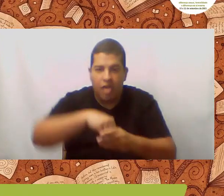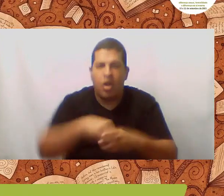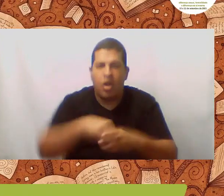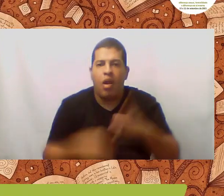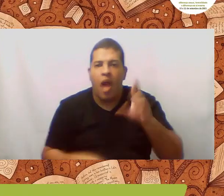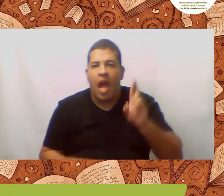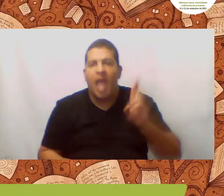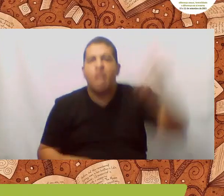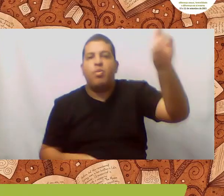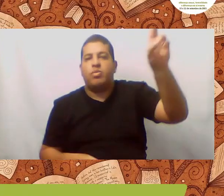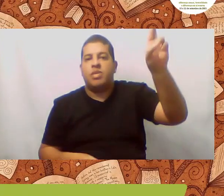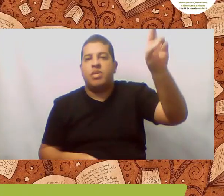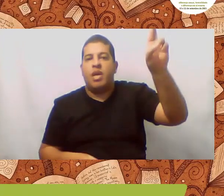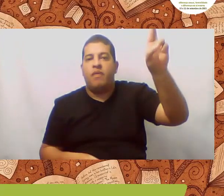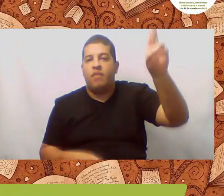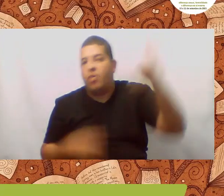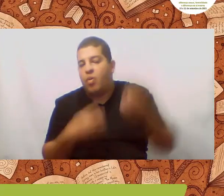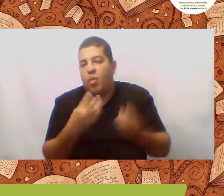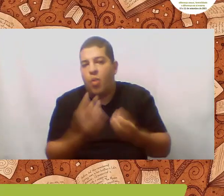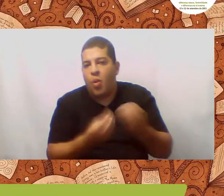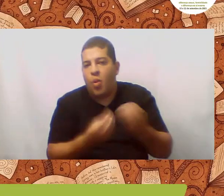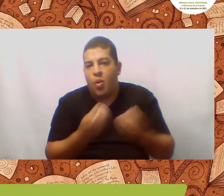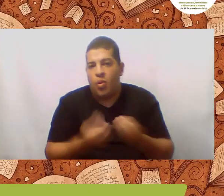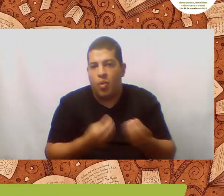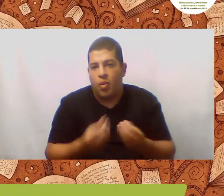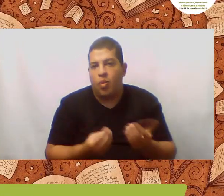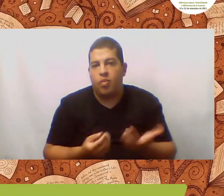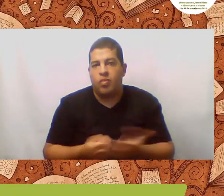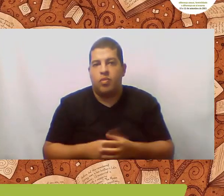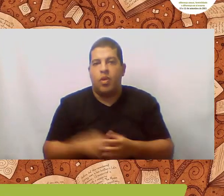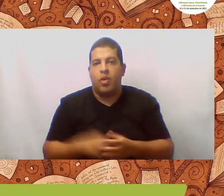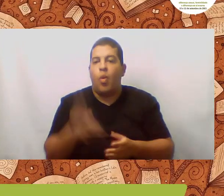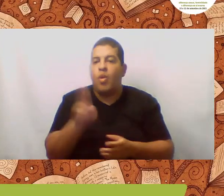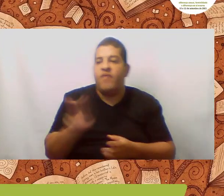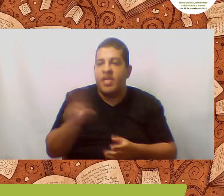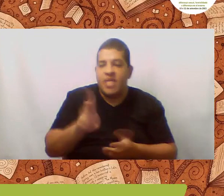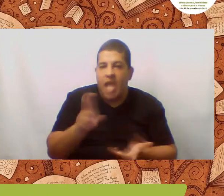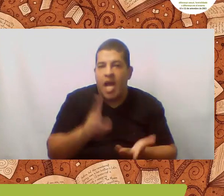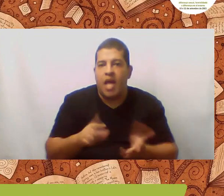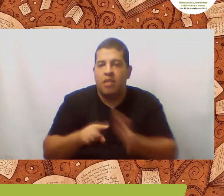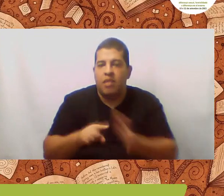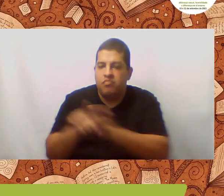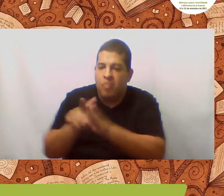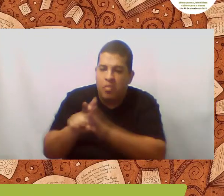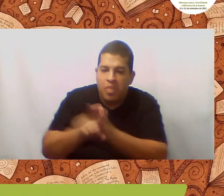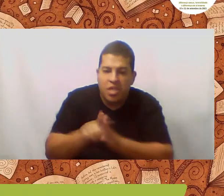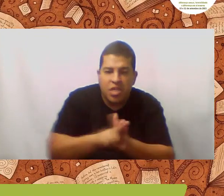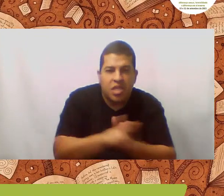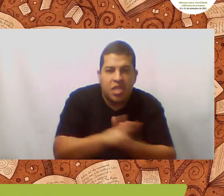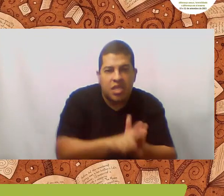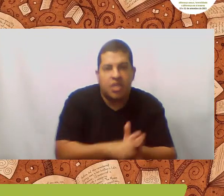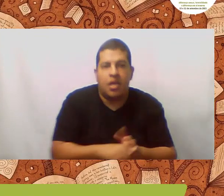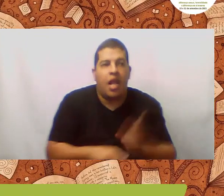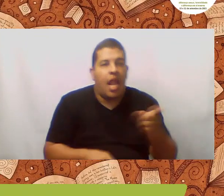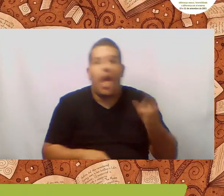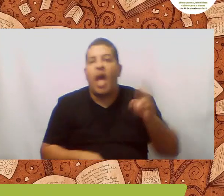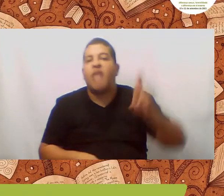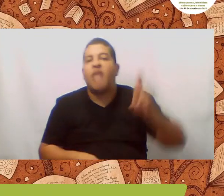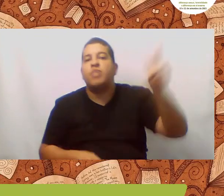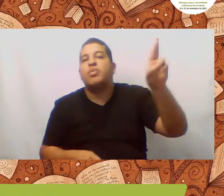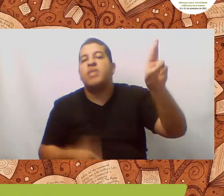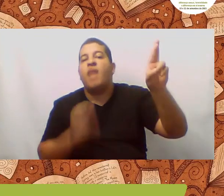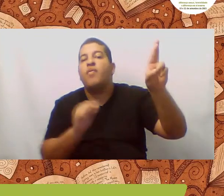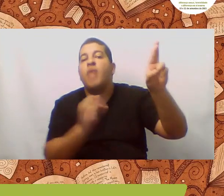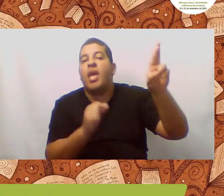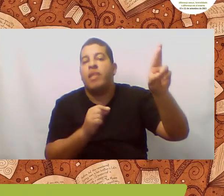universidades, por exemplo, né, ou dos órgãos de pesquisa, eles eram, sobretudo, masculinos e não femininos.